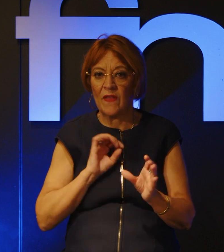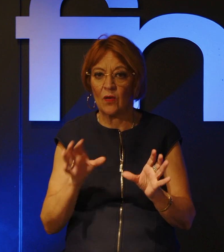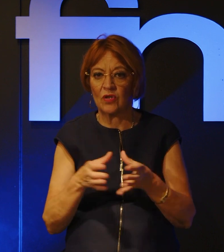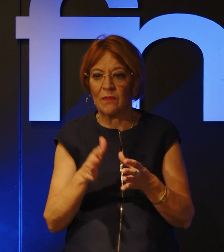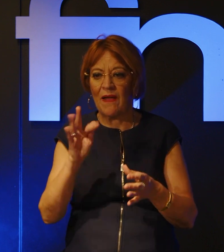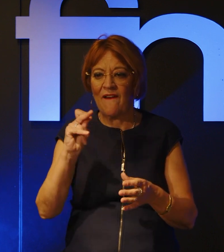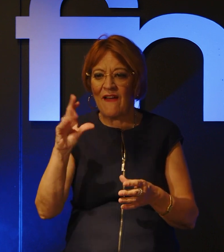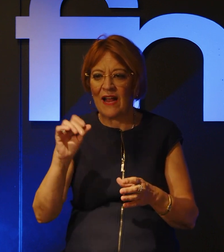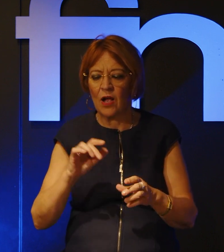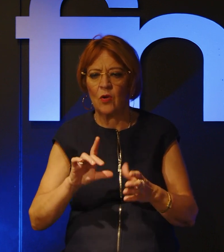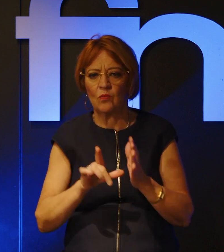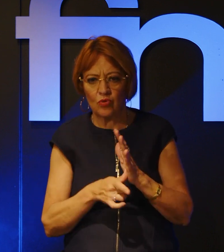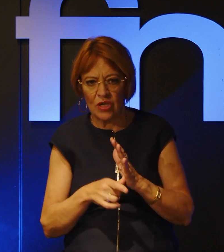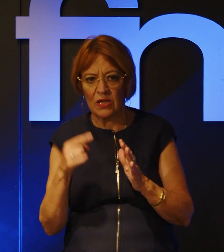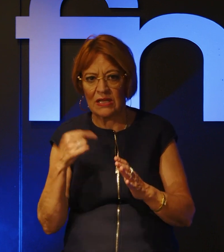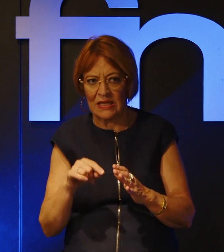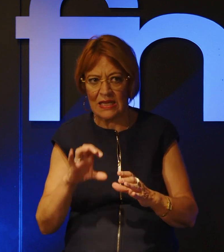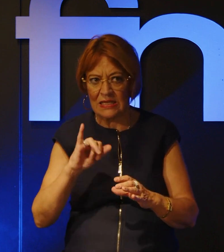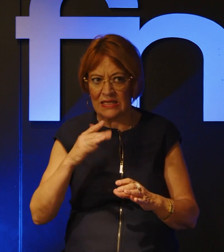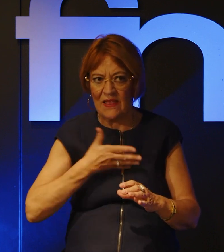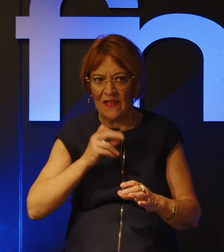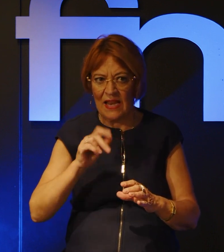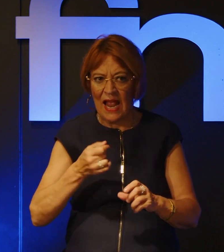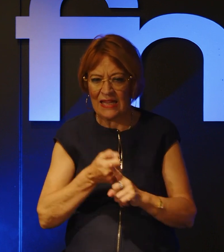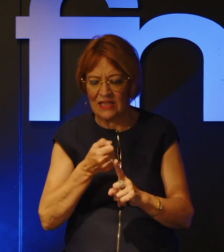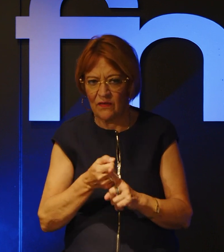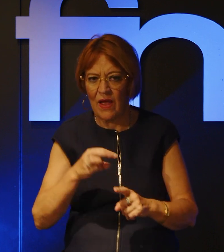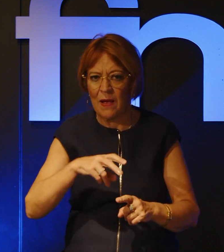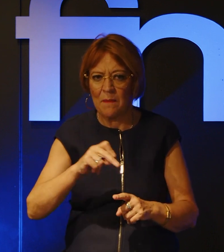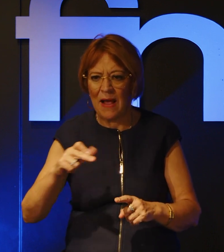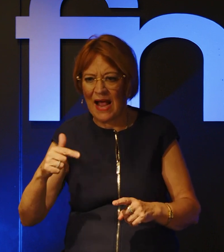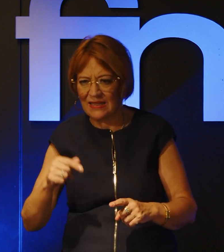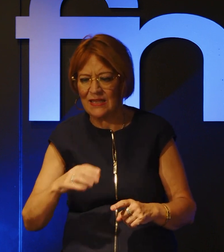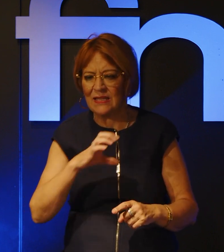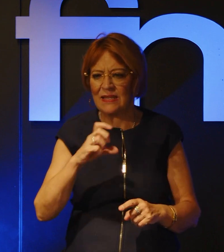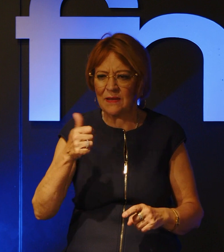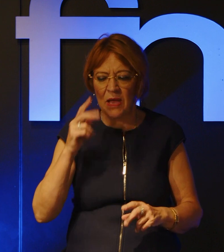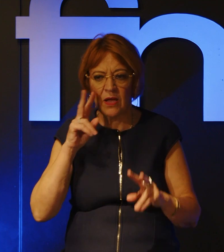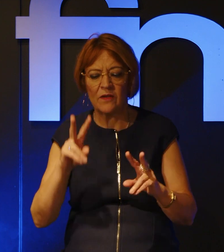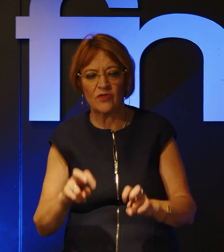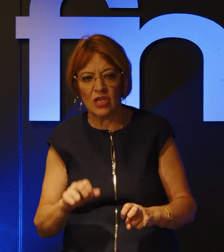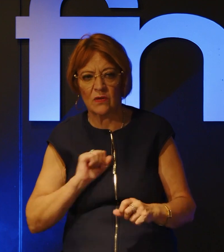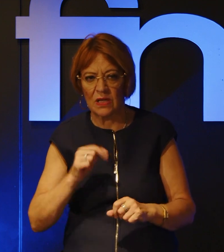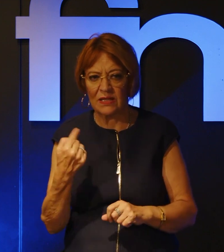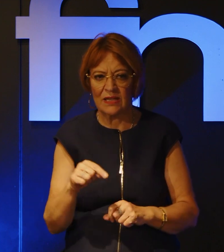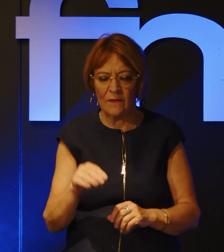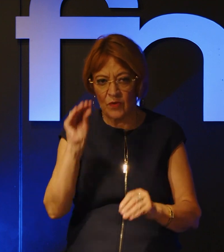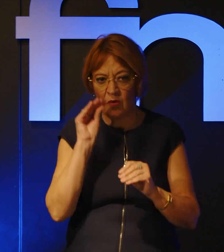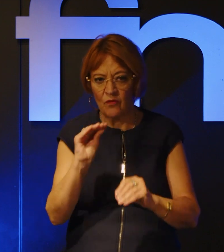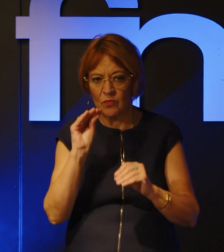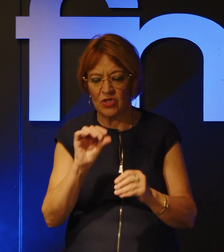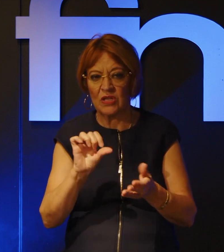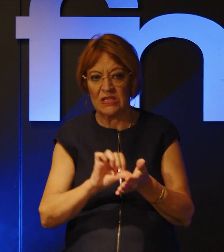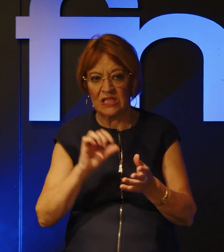faca um projeto de curadoria e cidadania ativa colabora com o met MEC CCB e investigadora em formação do